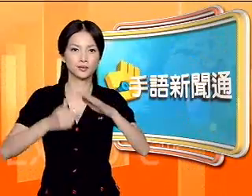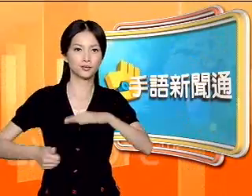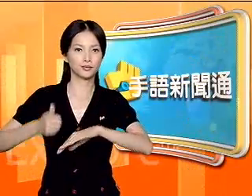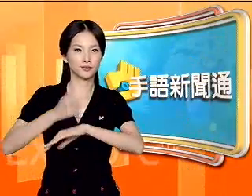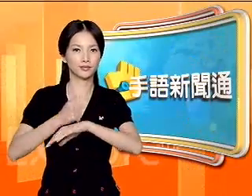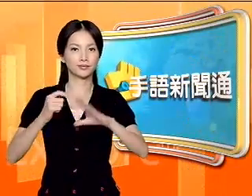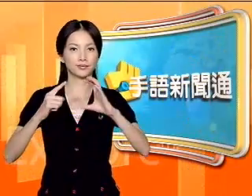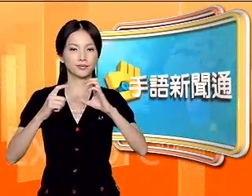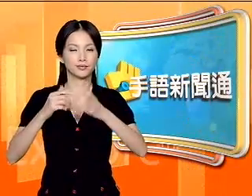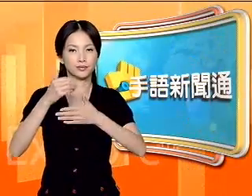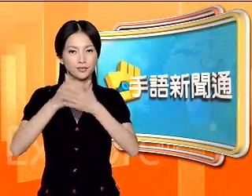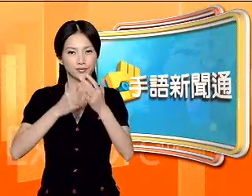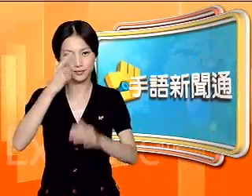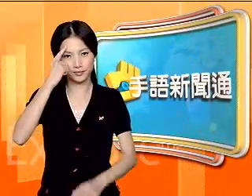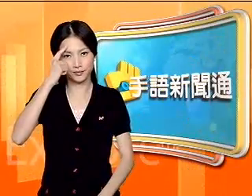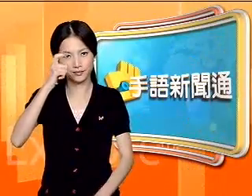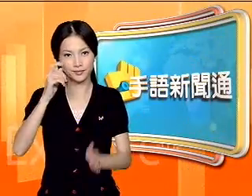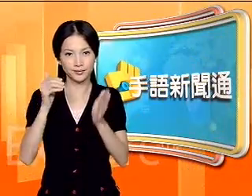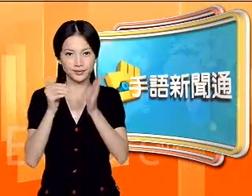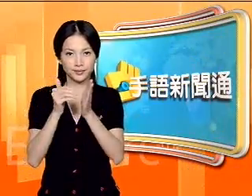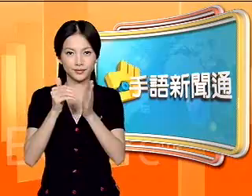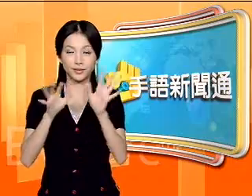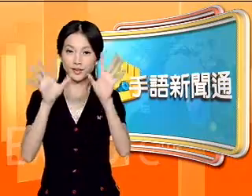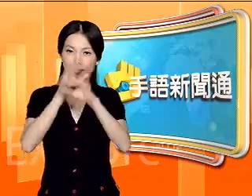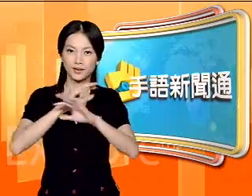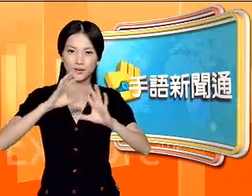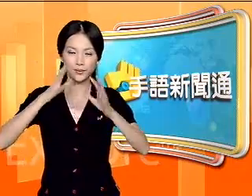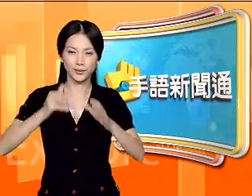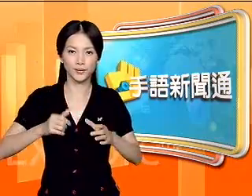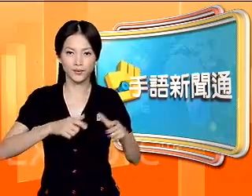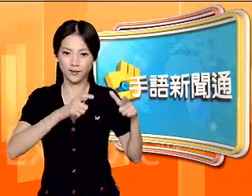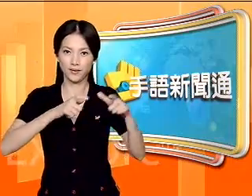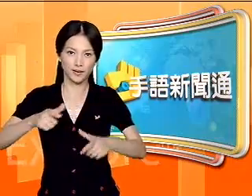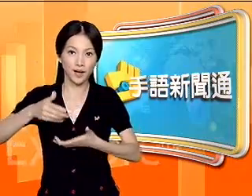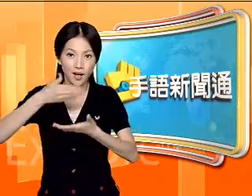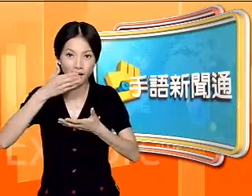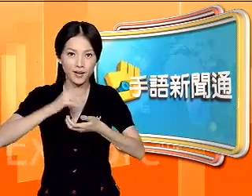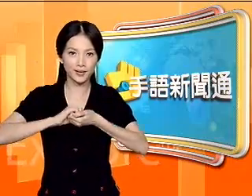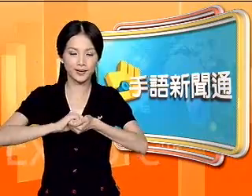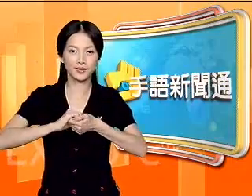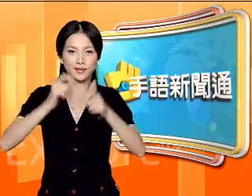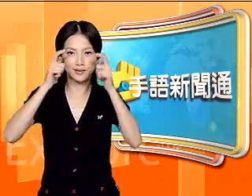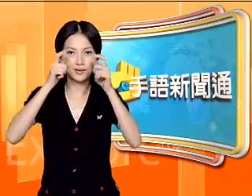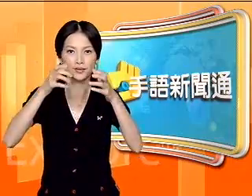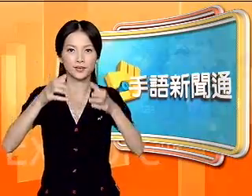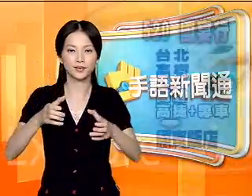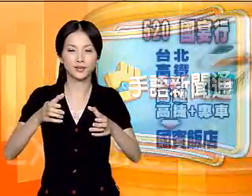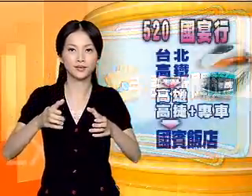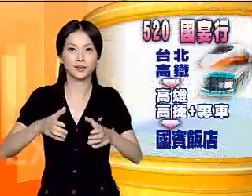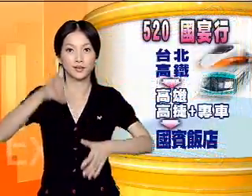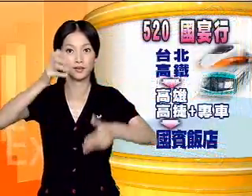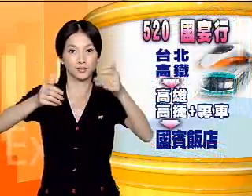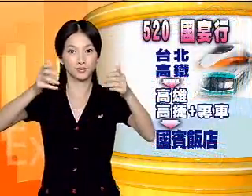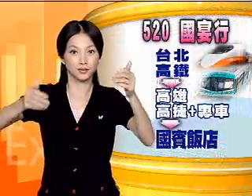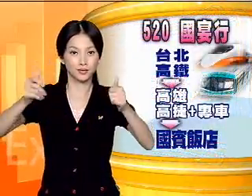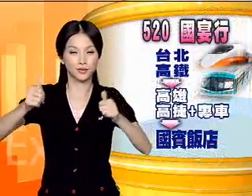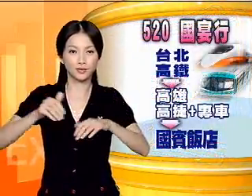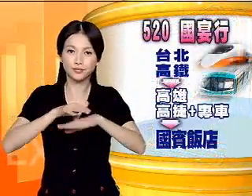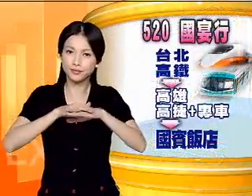再过不到十天就是520总统就职典礼，当天晚上国宴将会移师到高雄来举办。如何